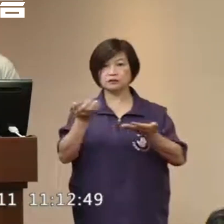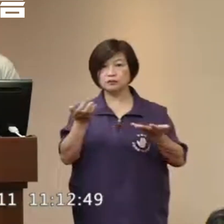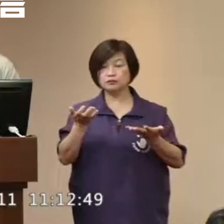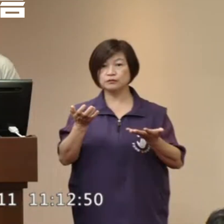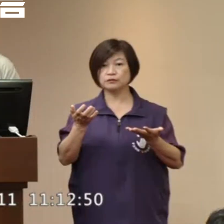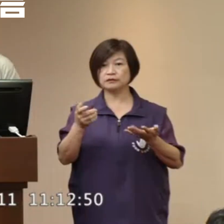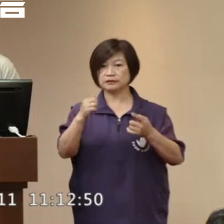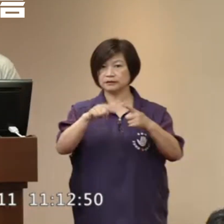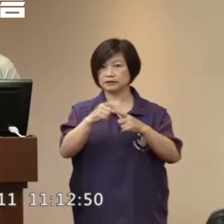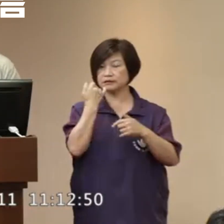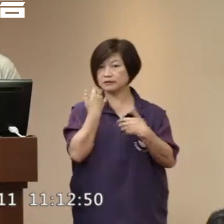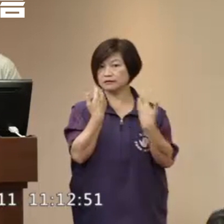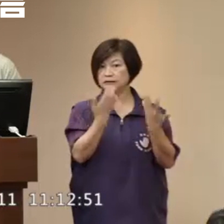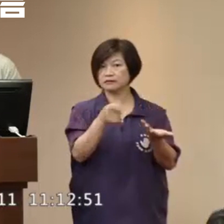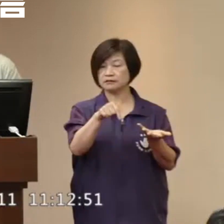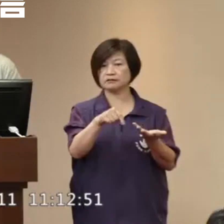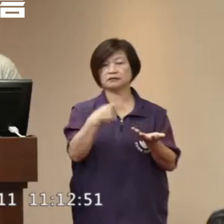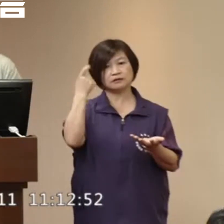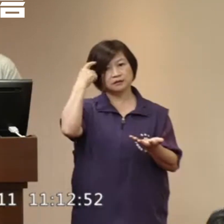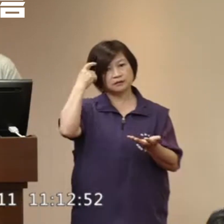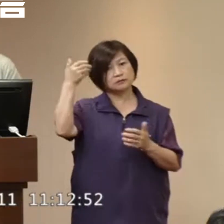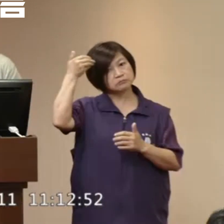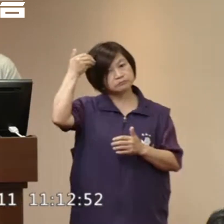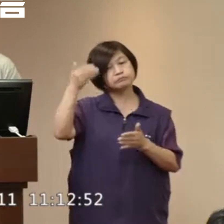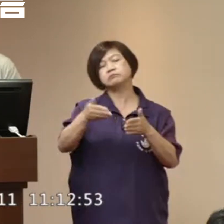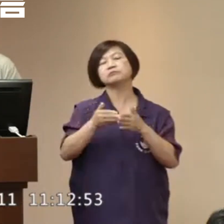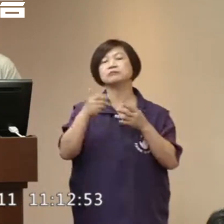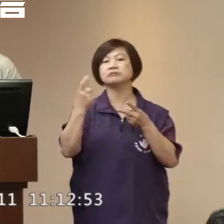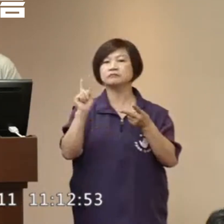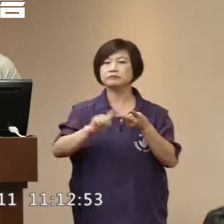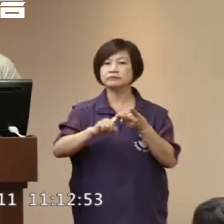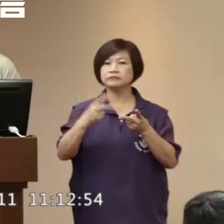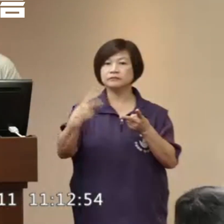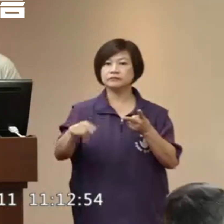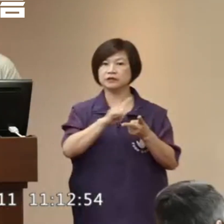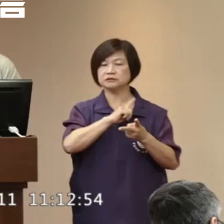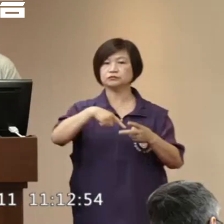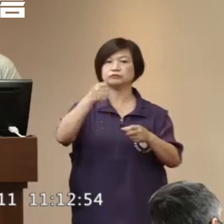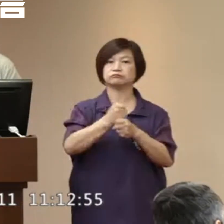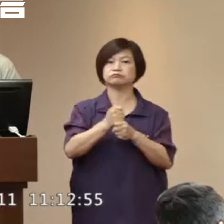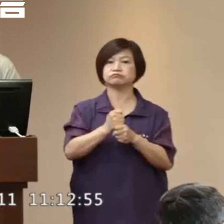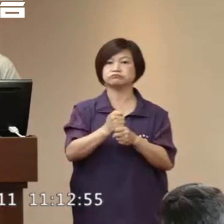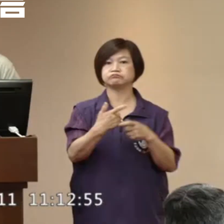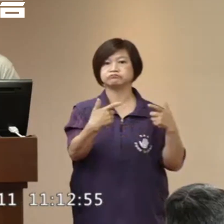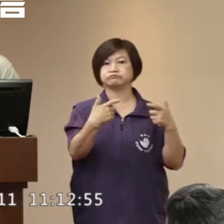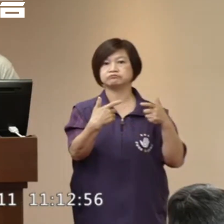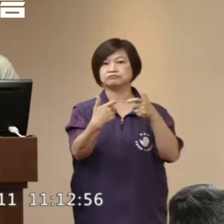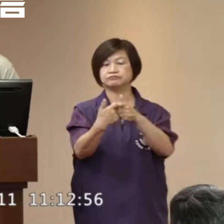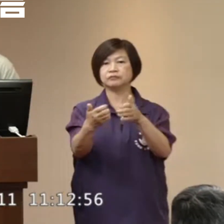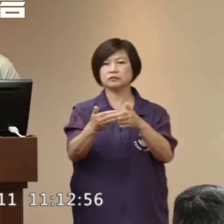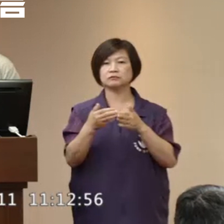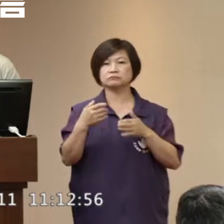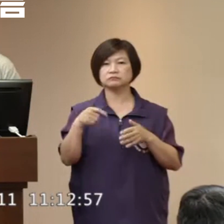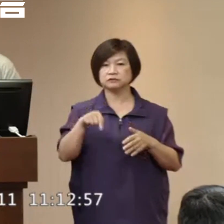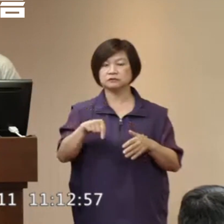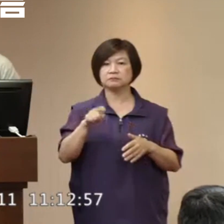哈，要有这样的一个认知，然后也要有这样的一个行动。好，所以这个是必